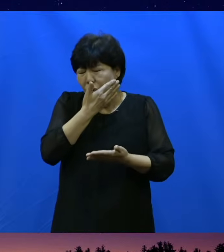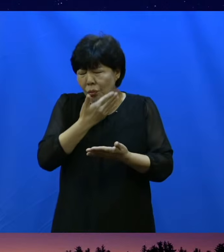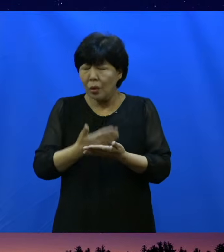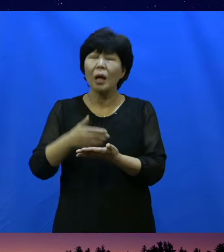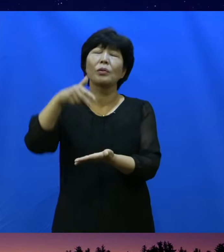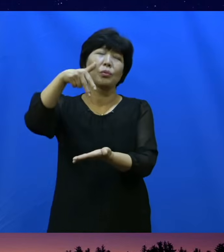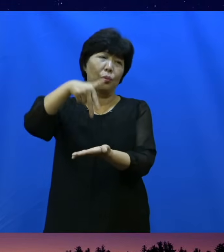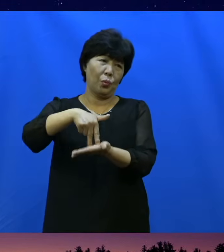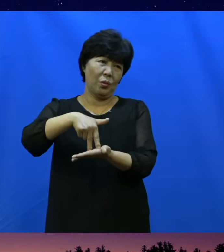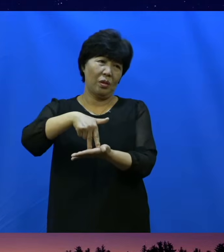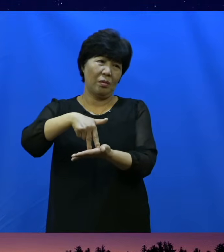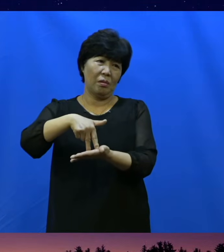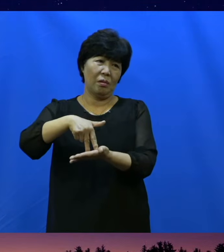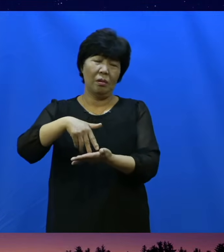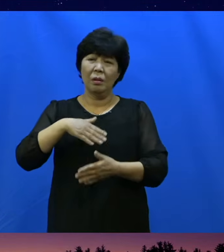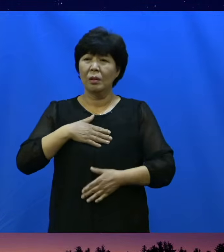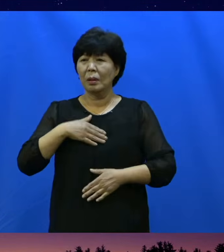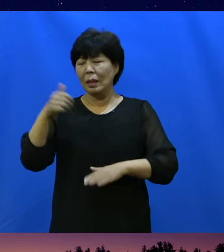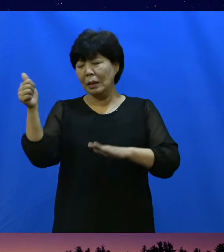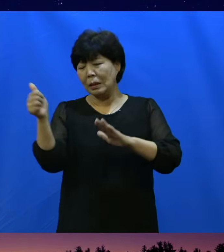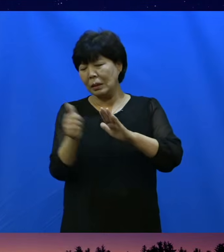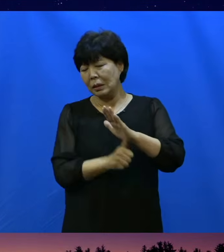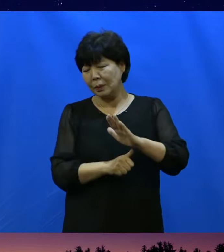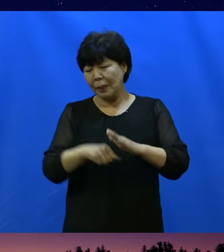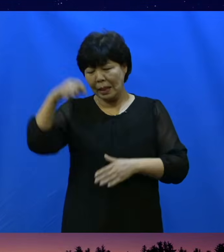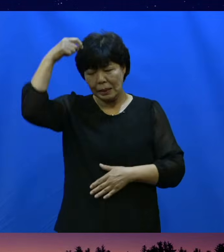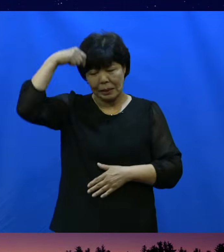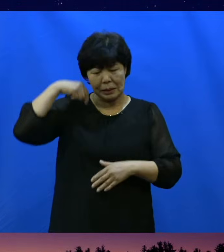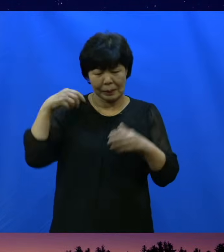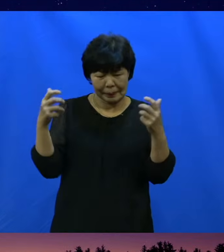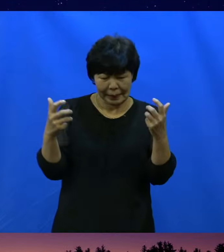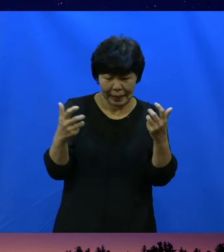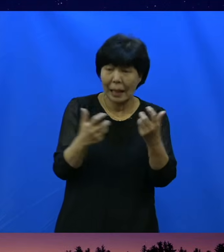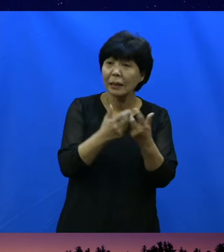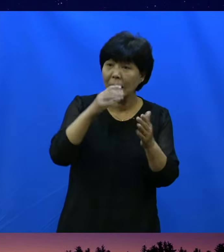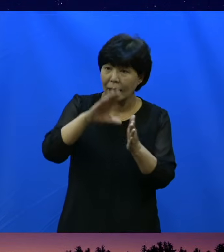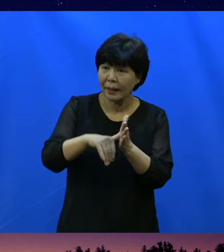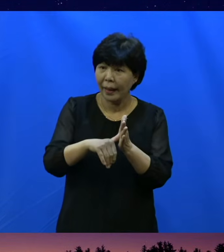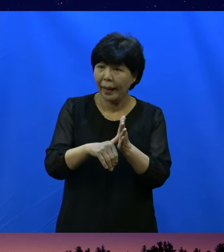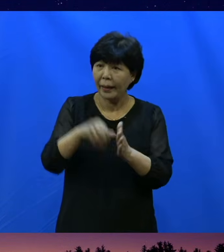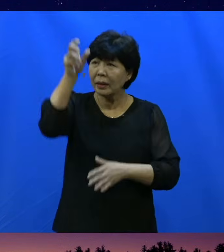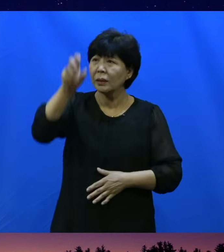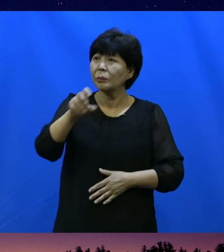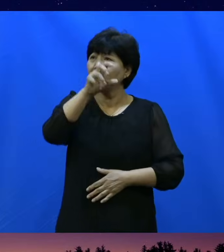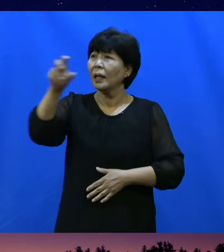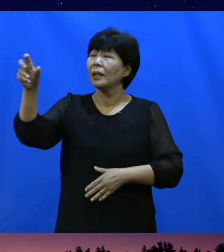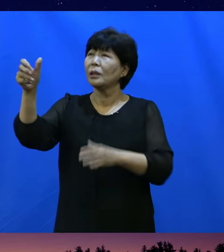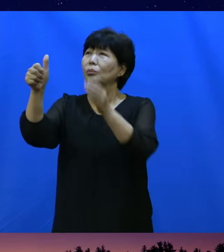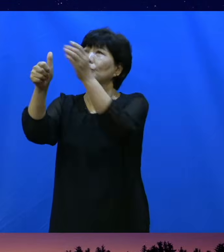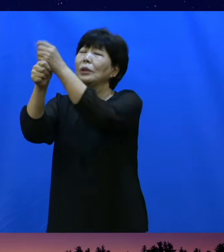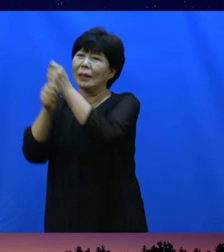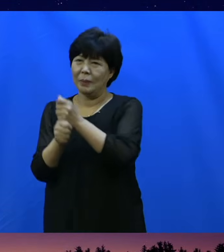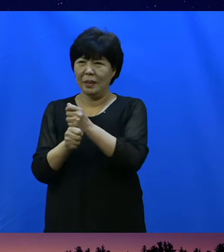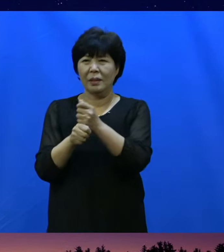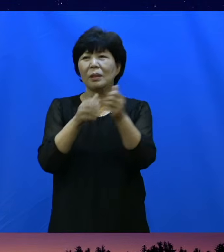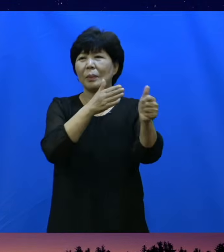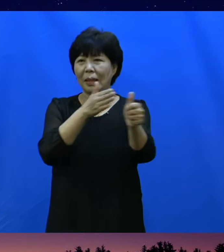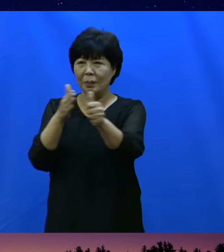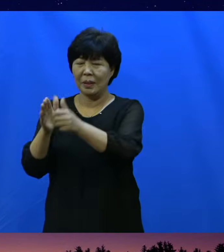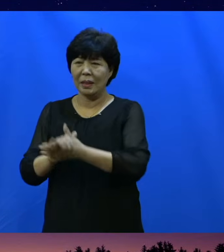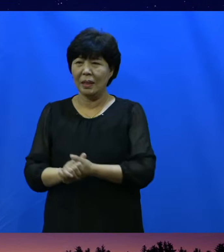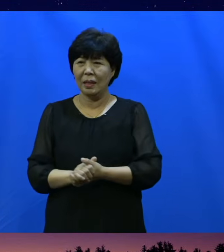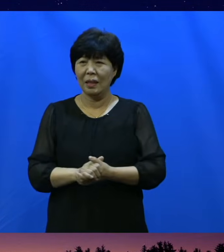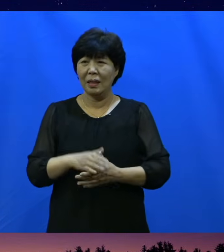패배의식에 실패로 인해 절망감이 몰려올 때 십자가를 붙드시길 바랍니다. 나의 나됨은 내